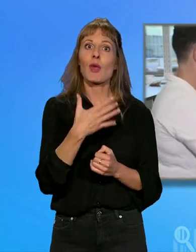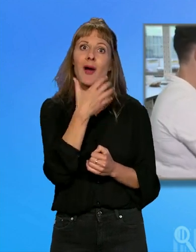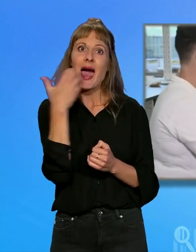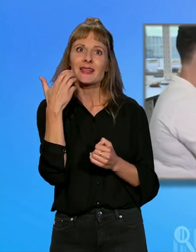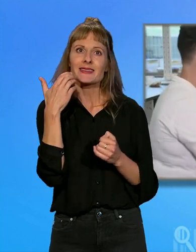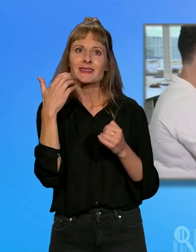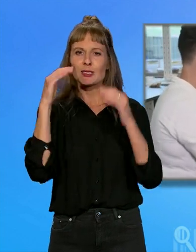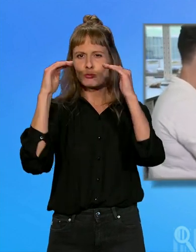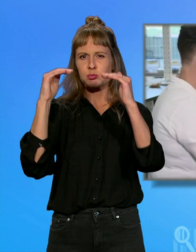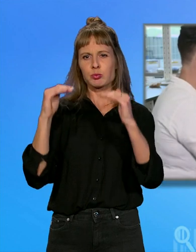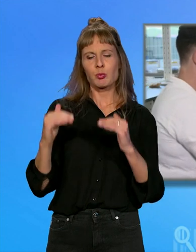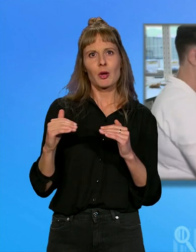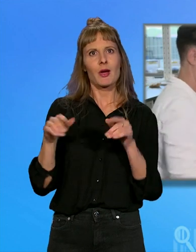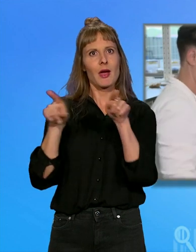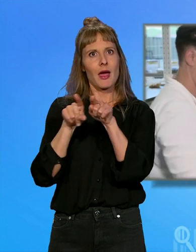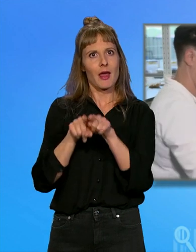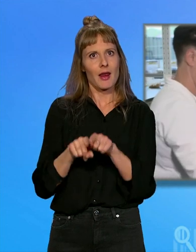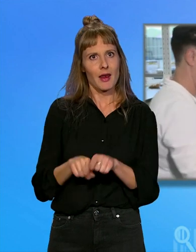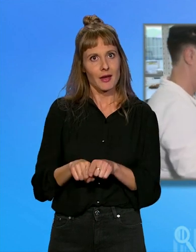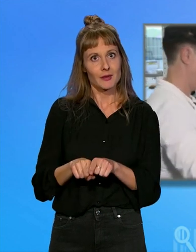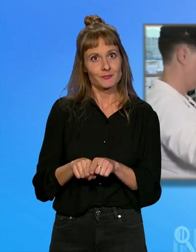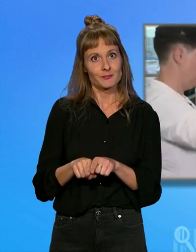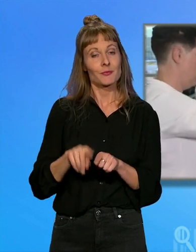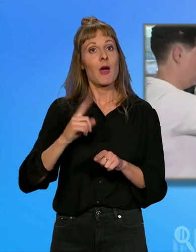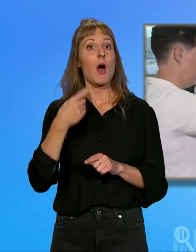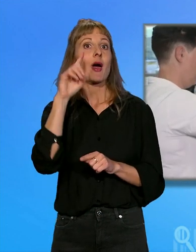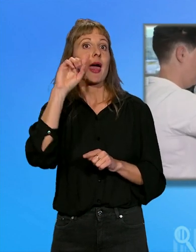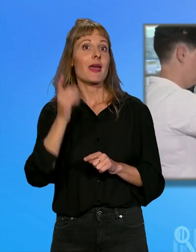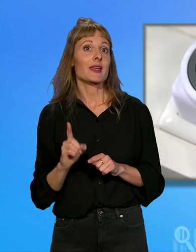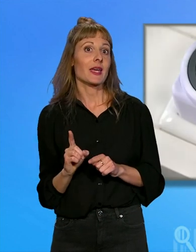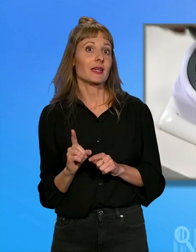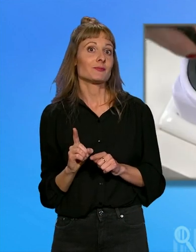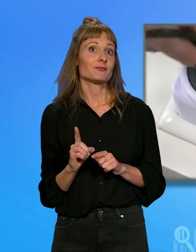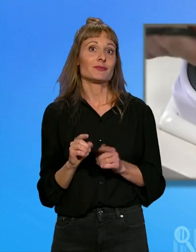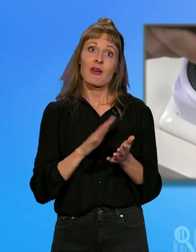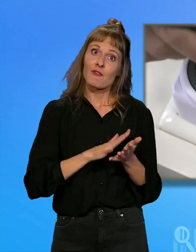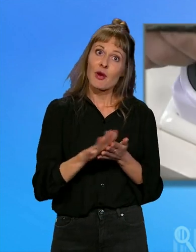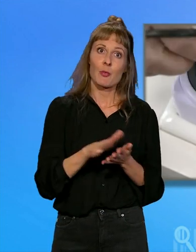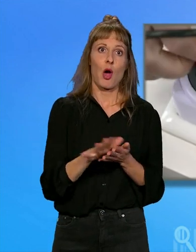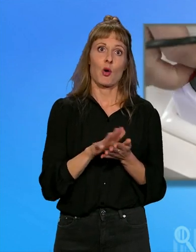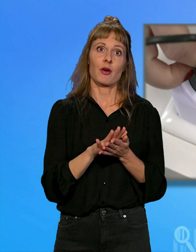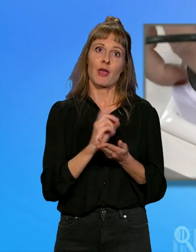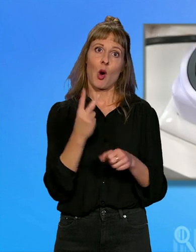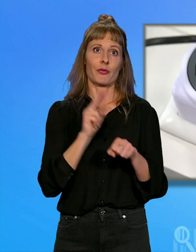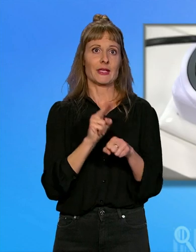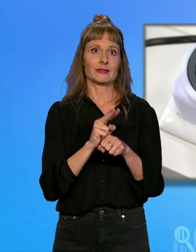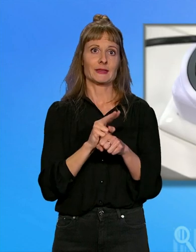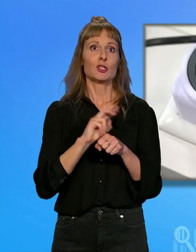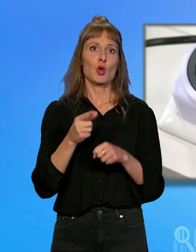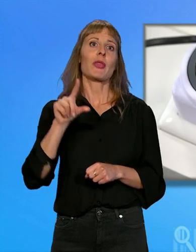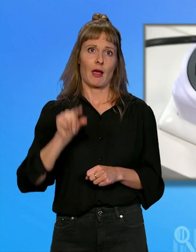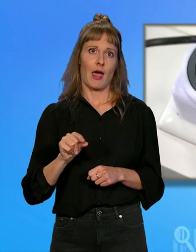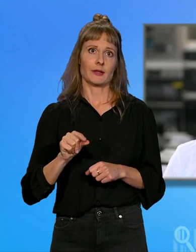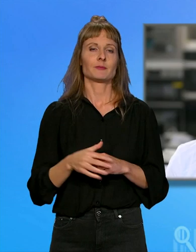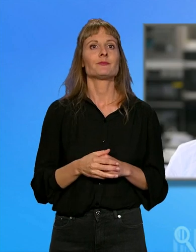Wir schauen uns den Energieverbrauch an. Es wäre natürlich sehr positiv, wenn der relativ gering ist. Wir gucken uns